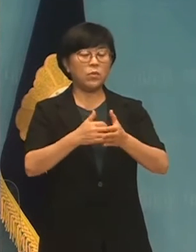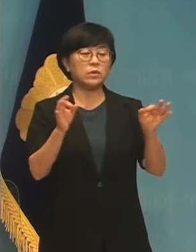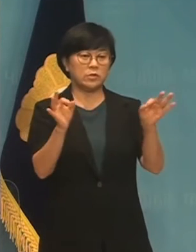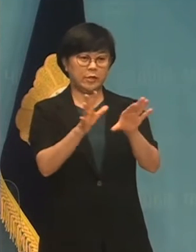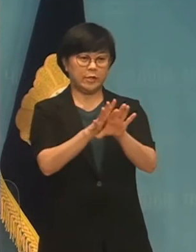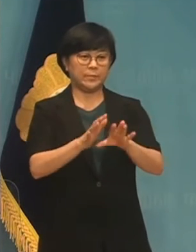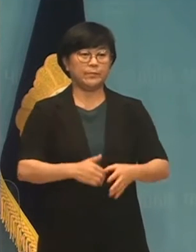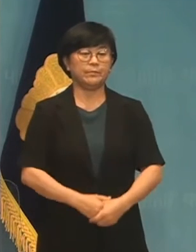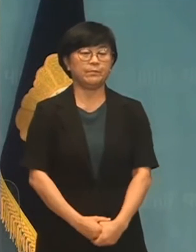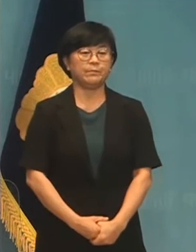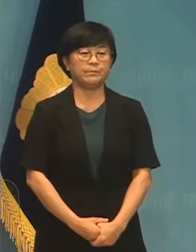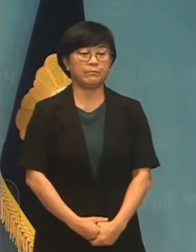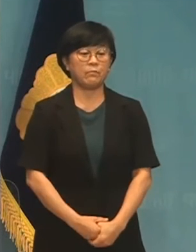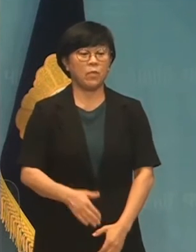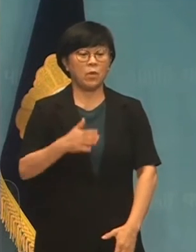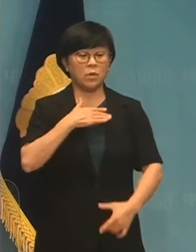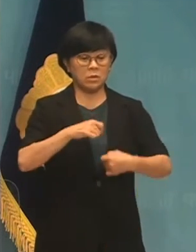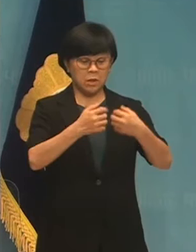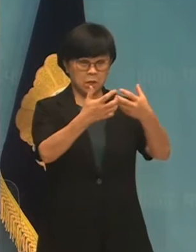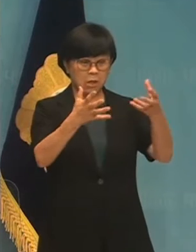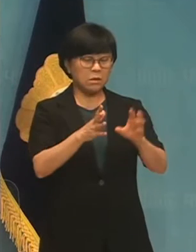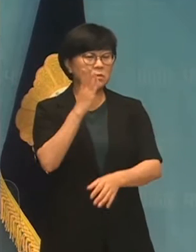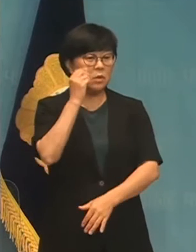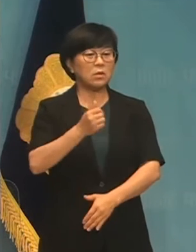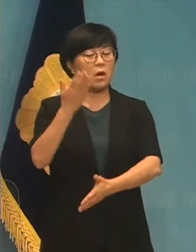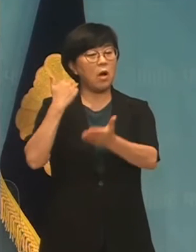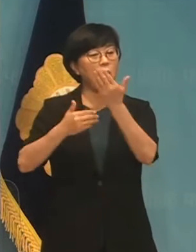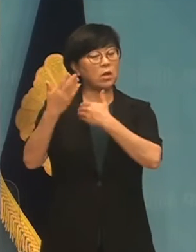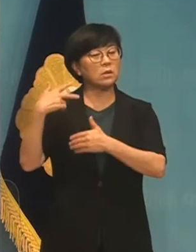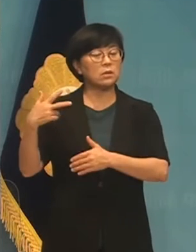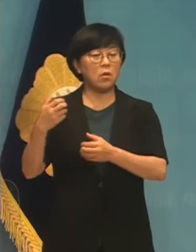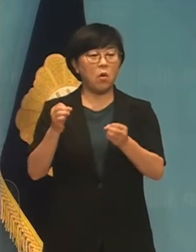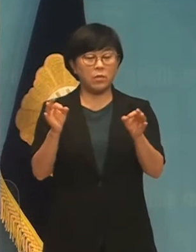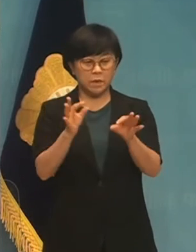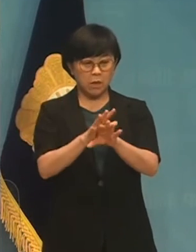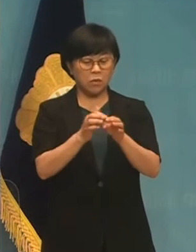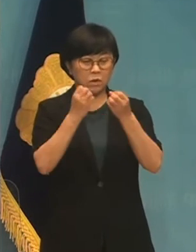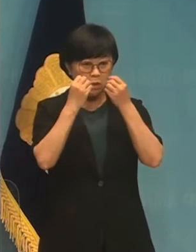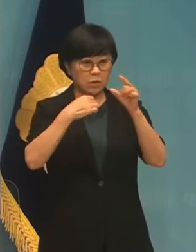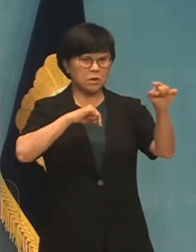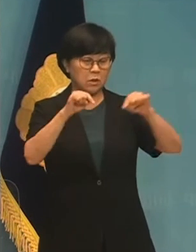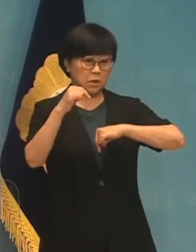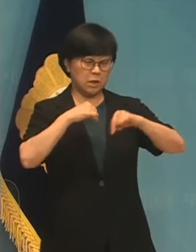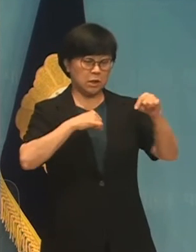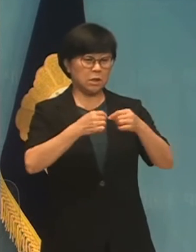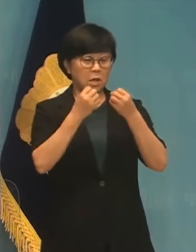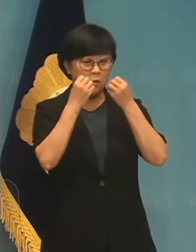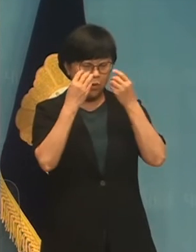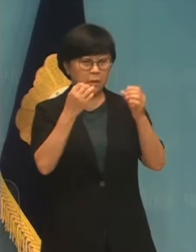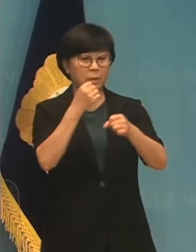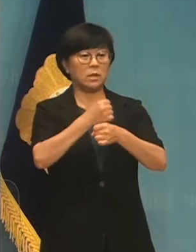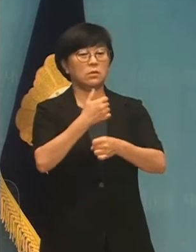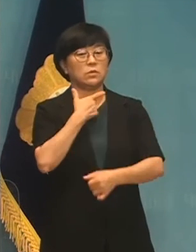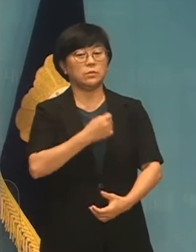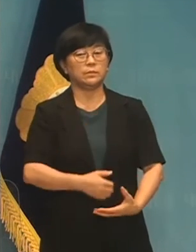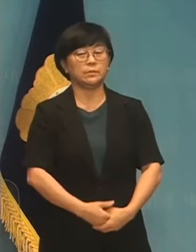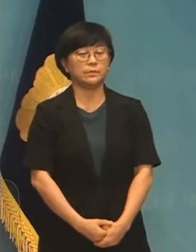합니다. 저와 정의당은 익숙했던 과거와 결별하고 새로운 정치의 세계로 나아가고자 합니다.